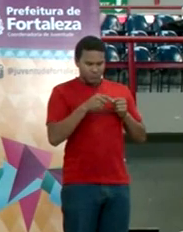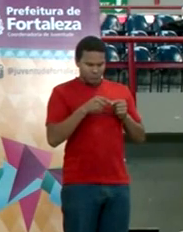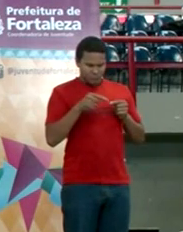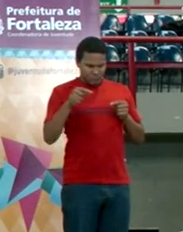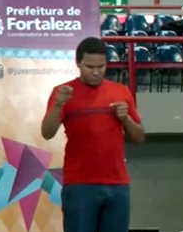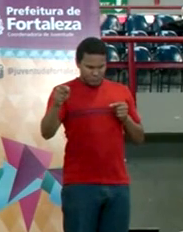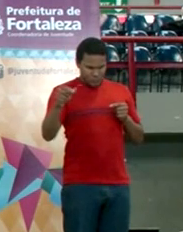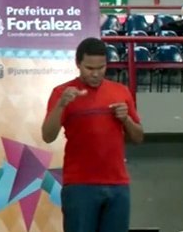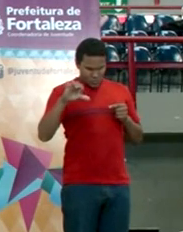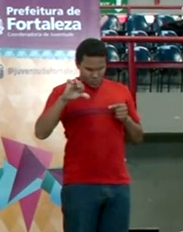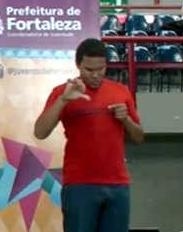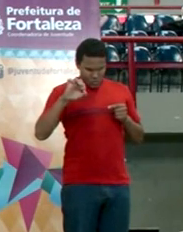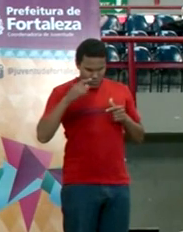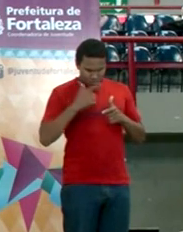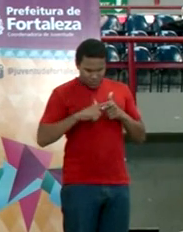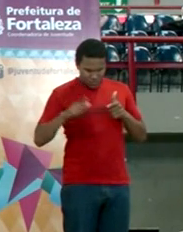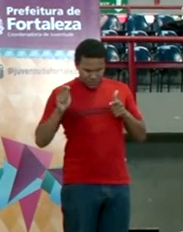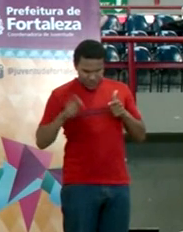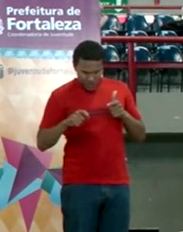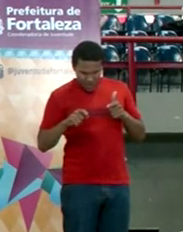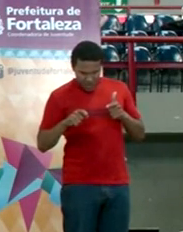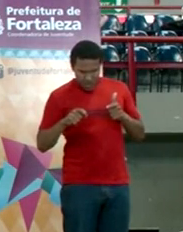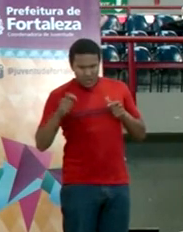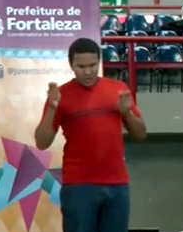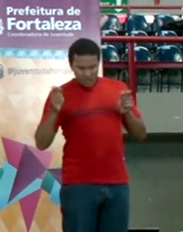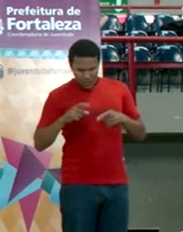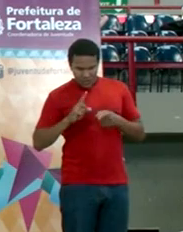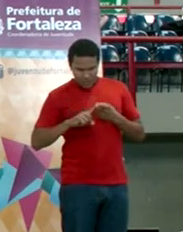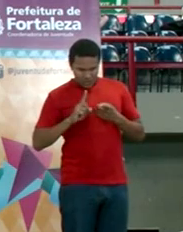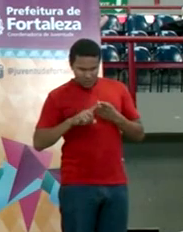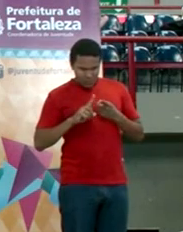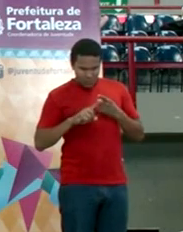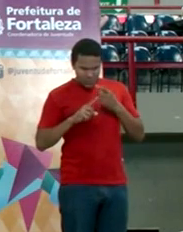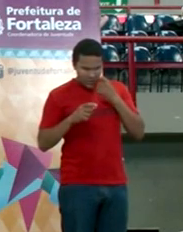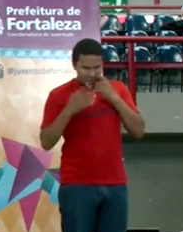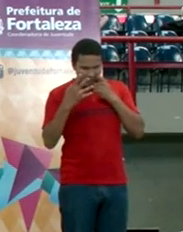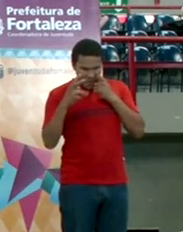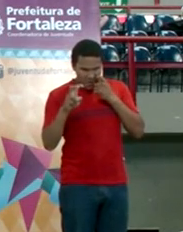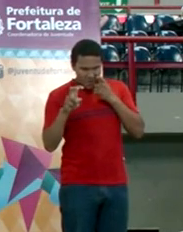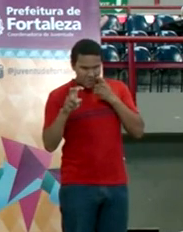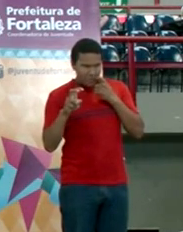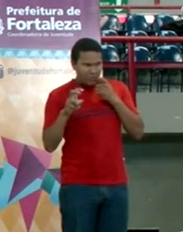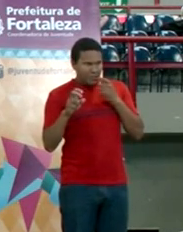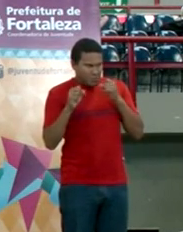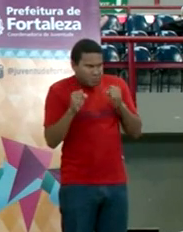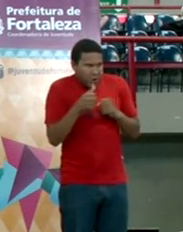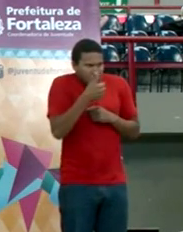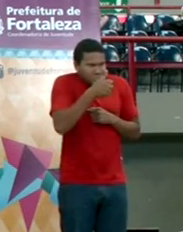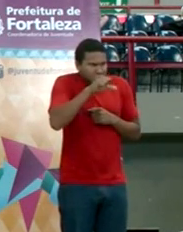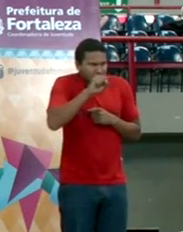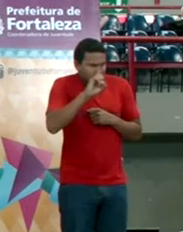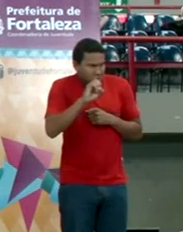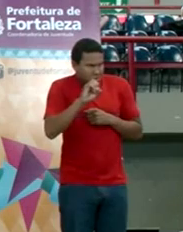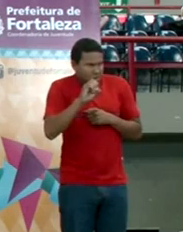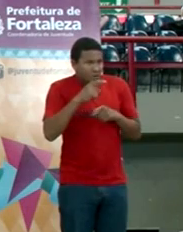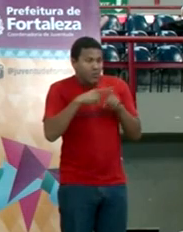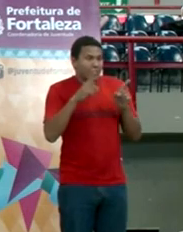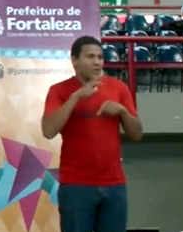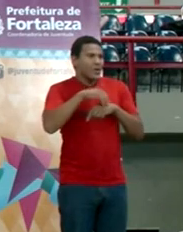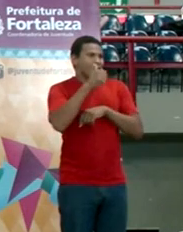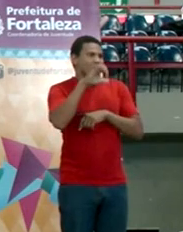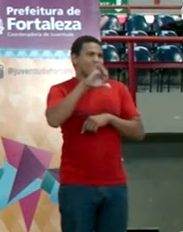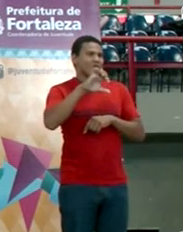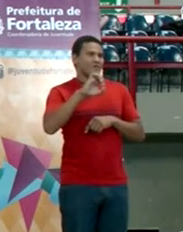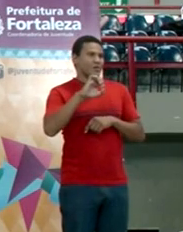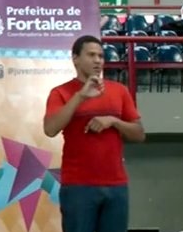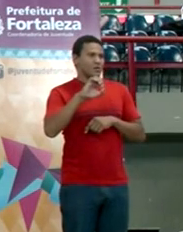para dividir por 90 e dê para dividir por 45. Podia ser 180? Podia. Mas era mais fácil você botar 90.